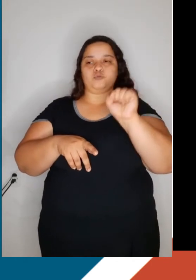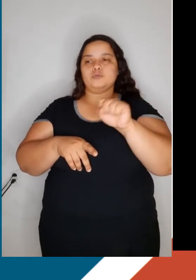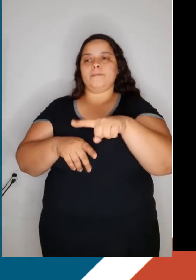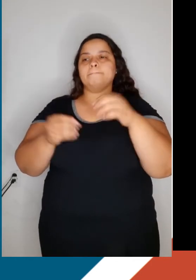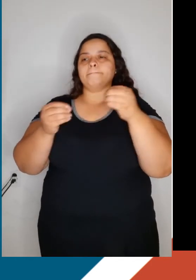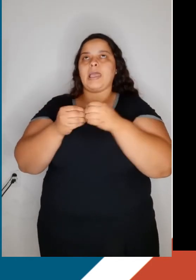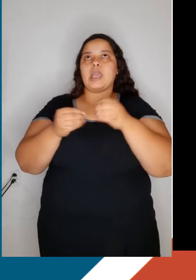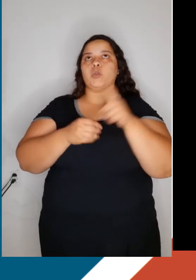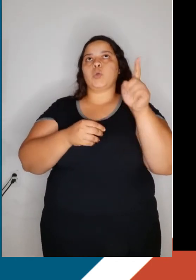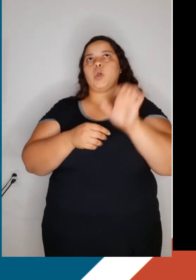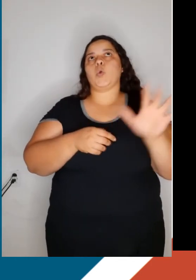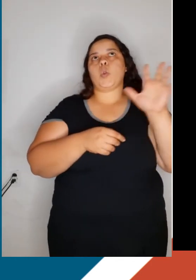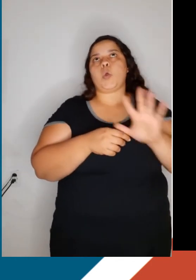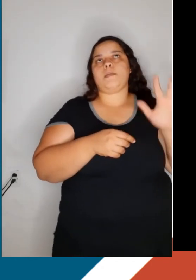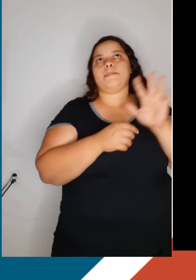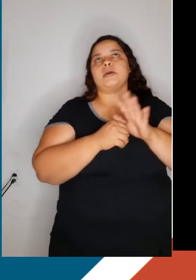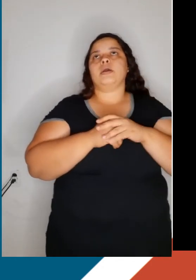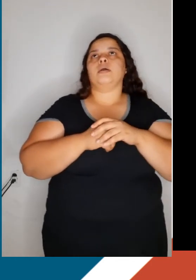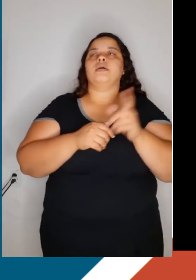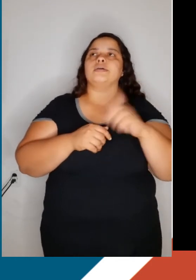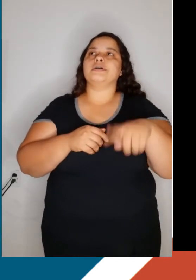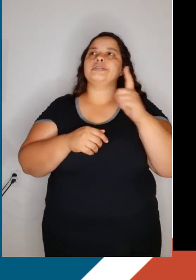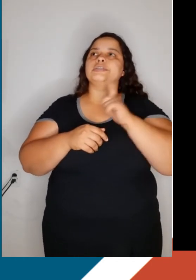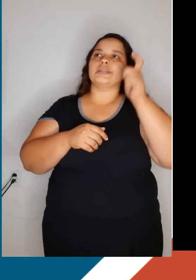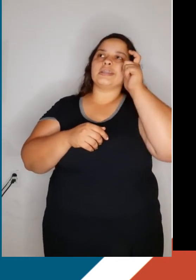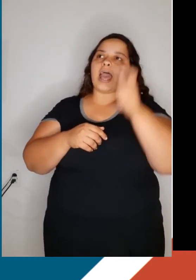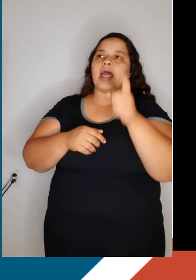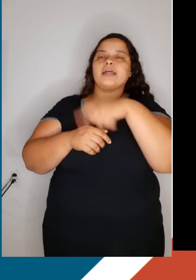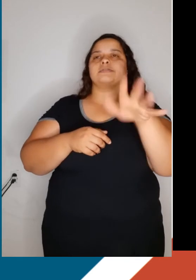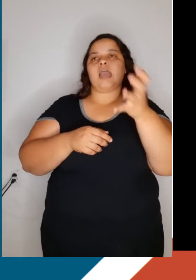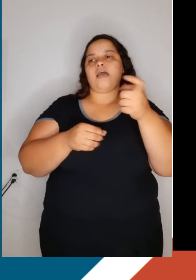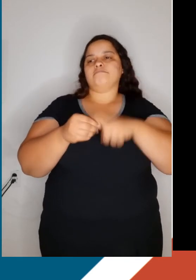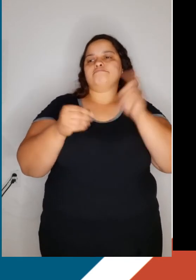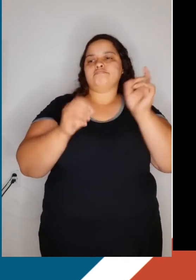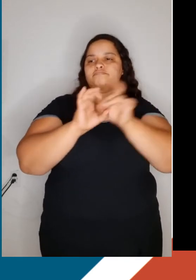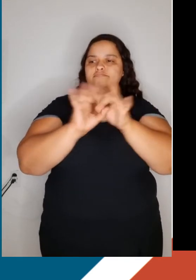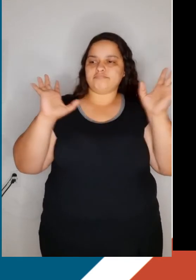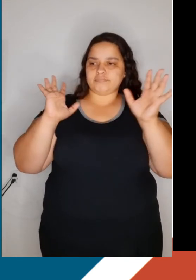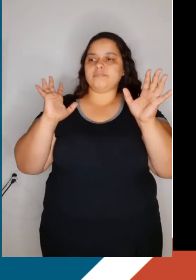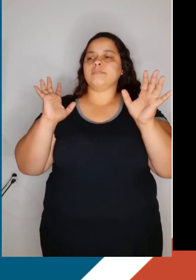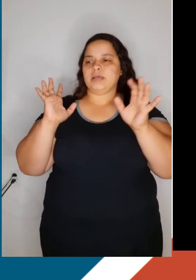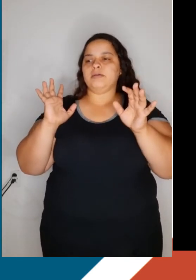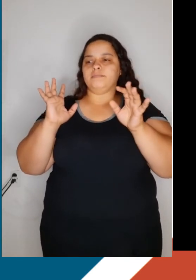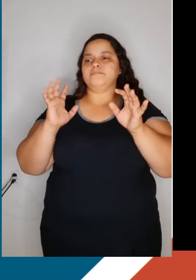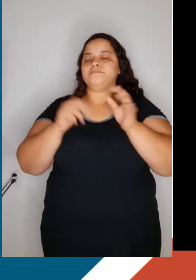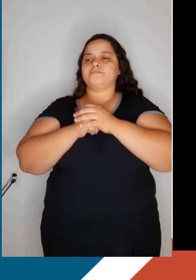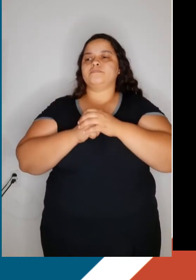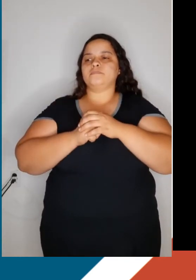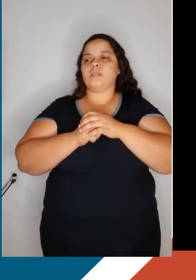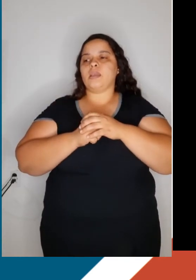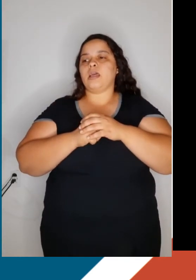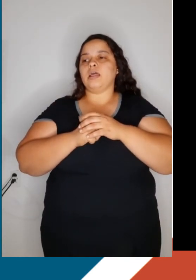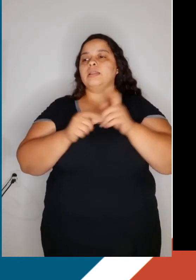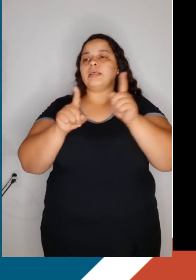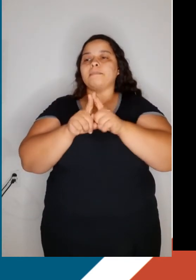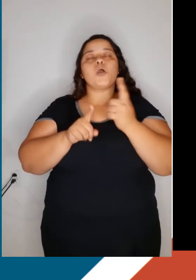região central da Europa, tinha o interesse de fazer a independência desses territórios ocupados pela etnia eslava e